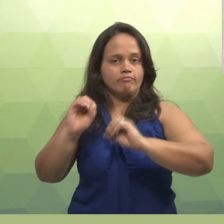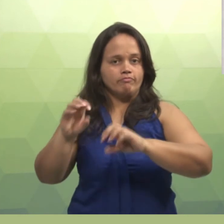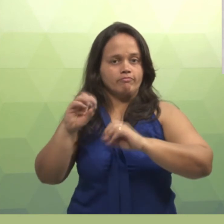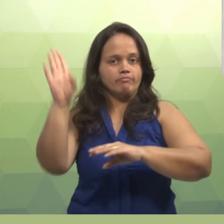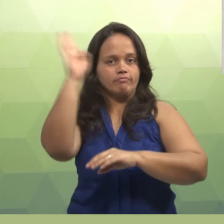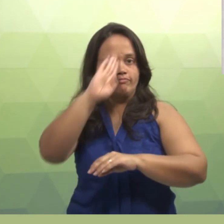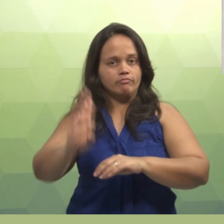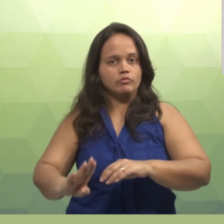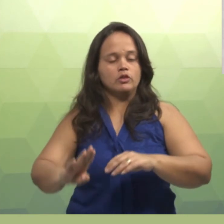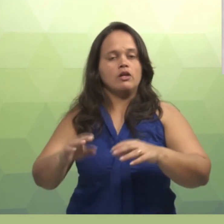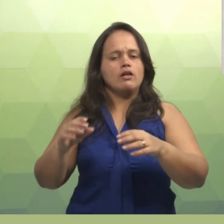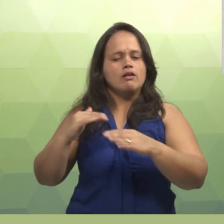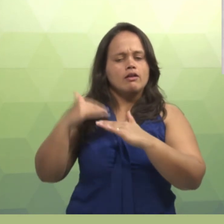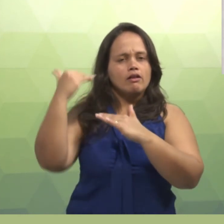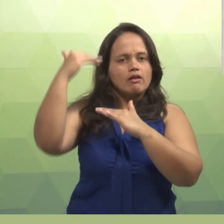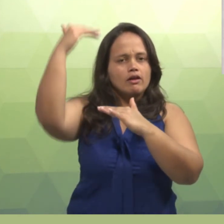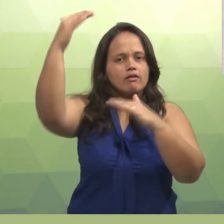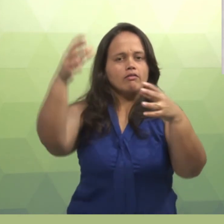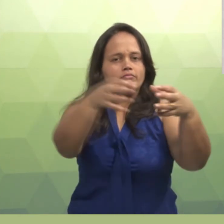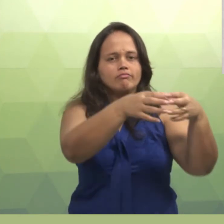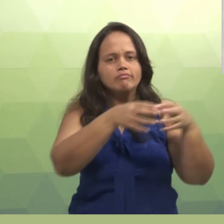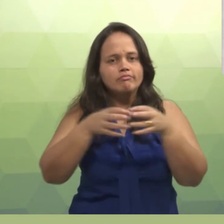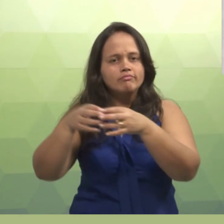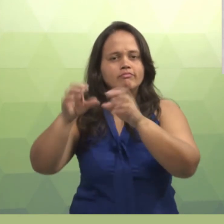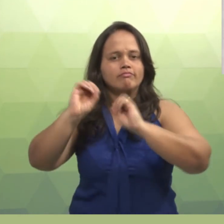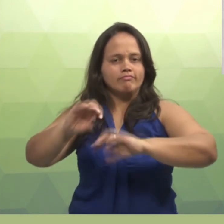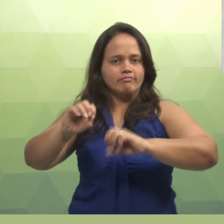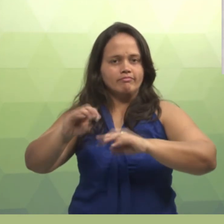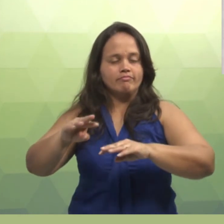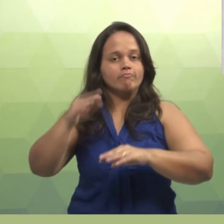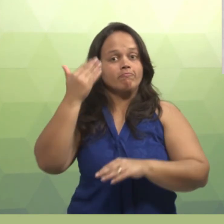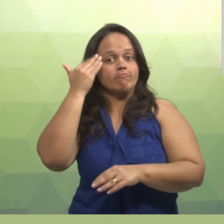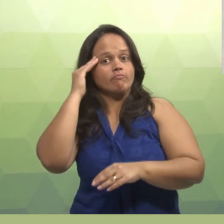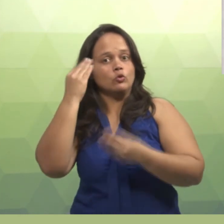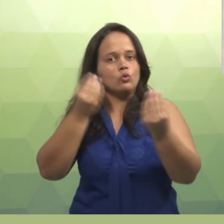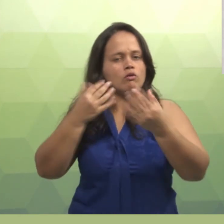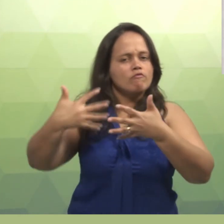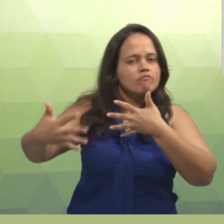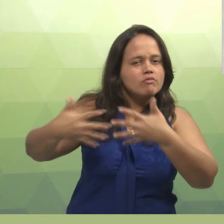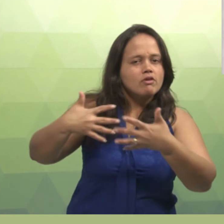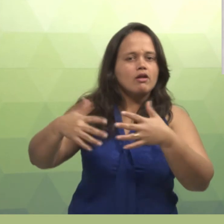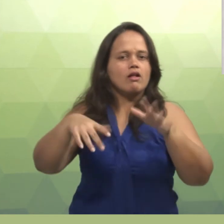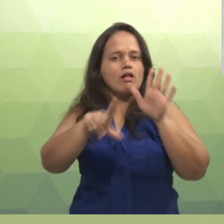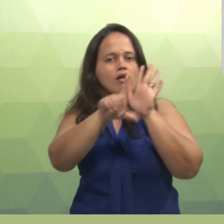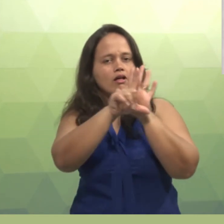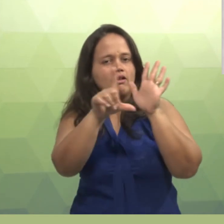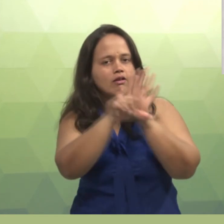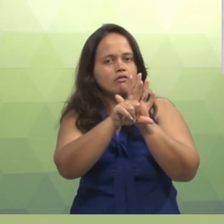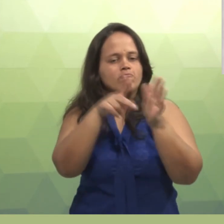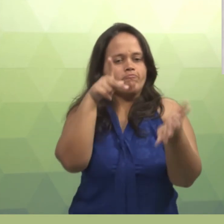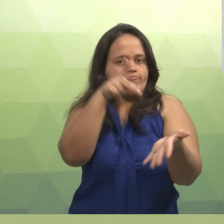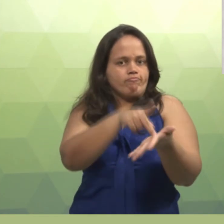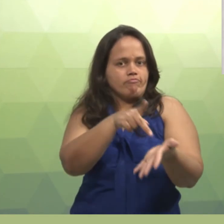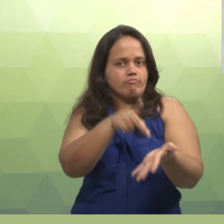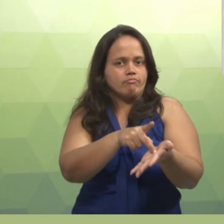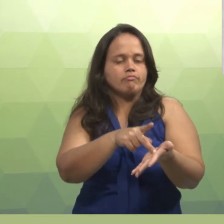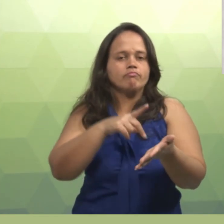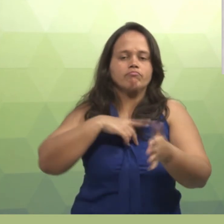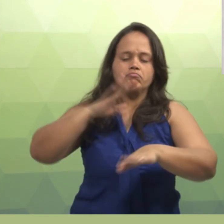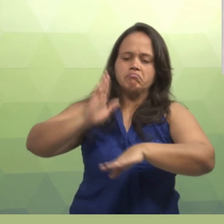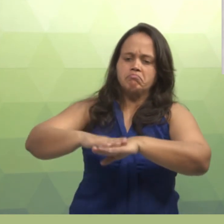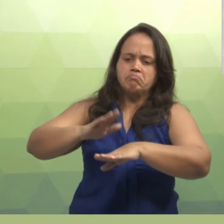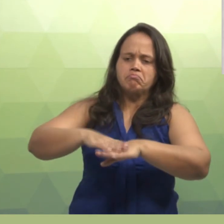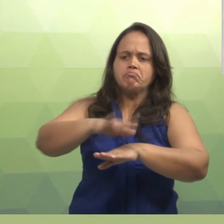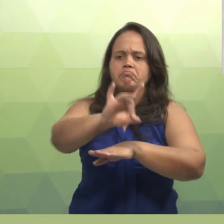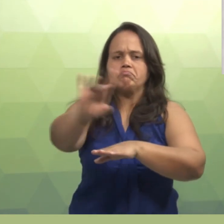e as modalidades de educação. Compreendemos a flexibilidade da legislação vigente, considerando a autonomia atribuída aos sistemas